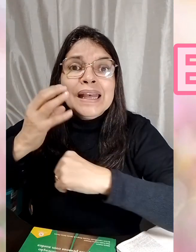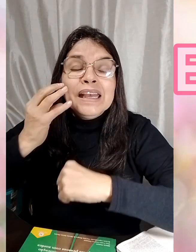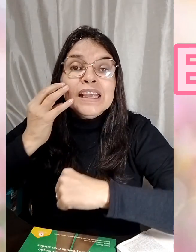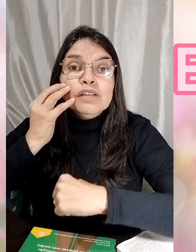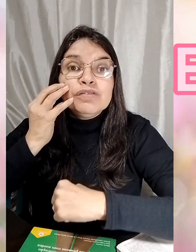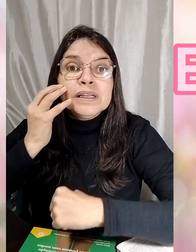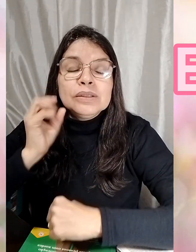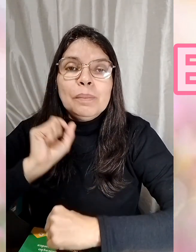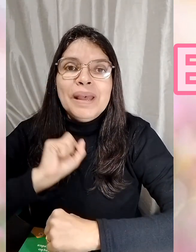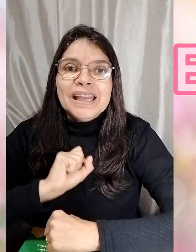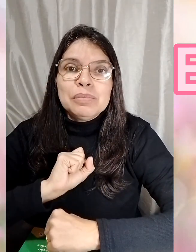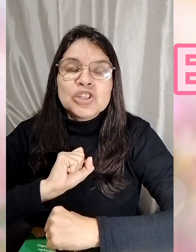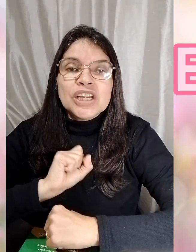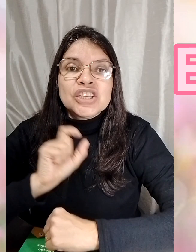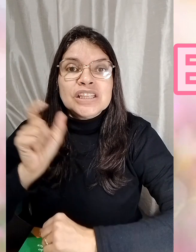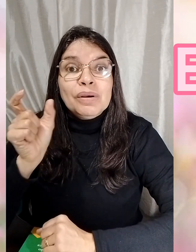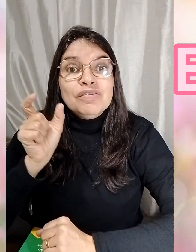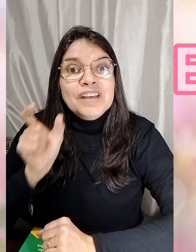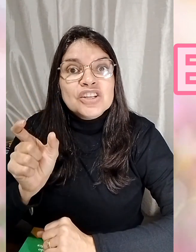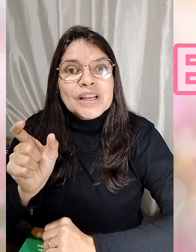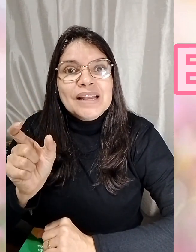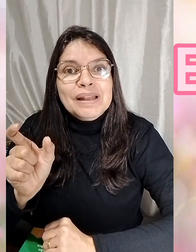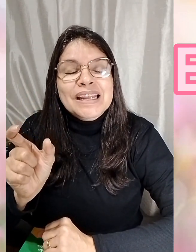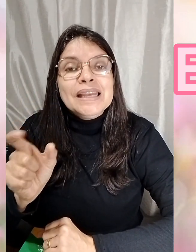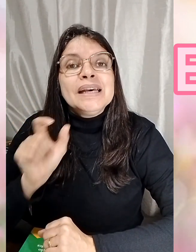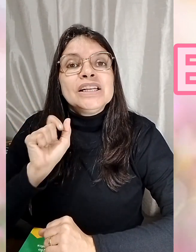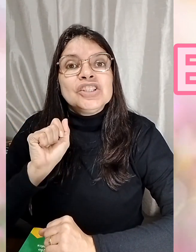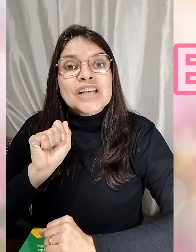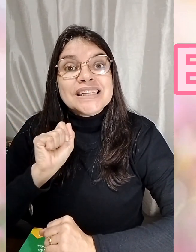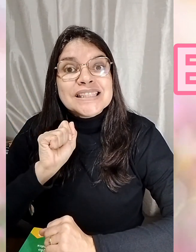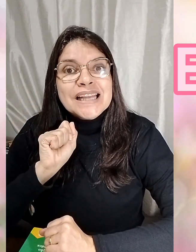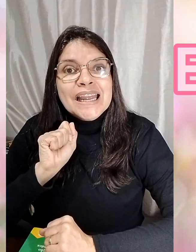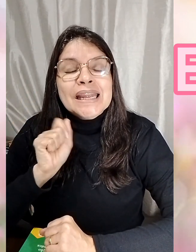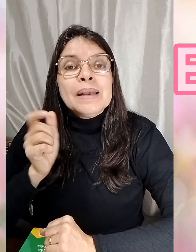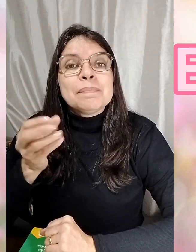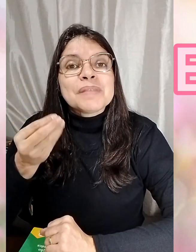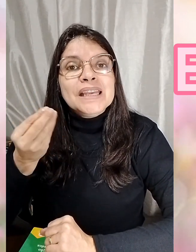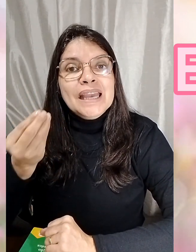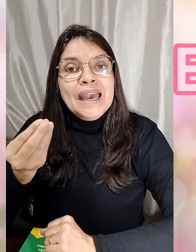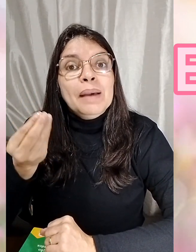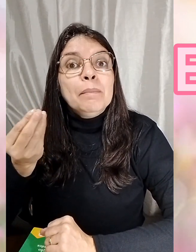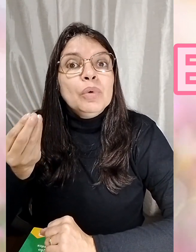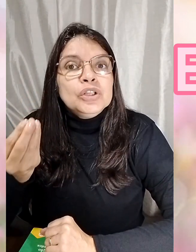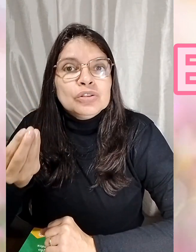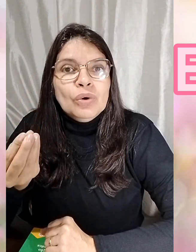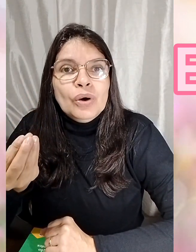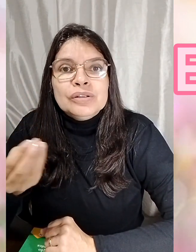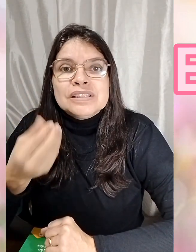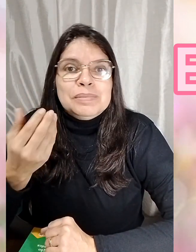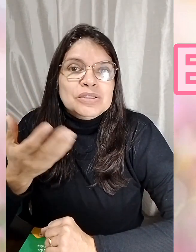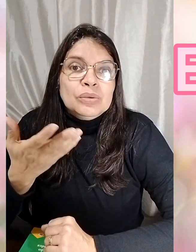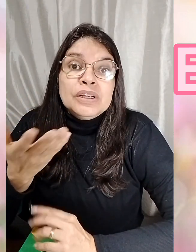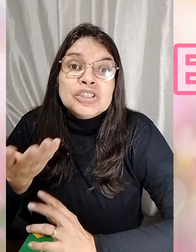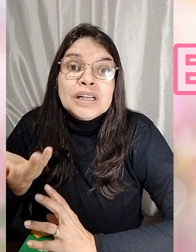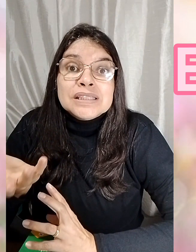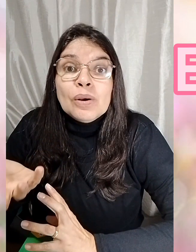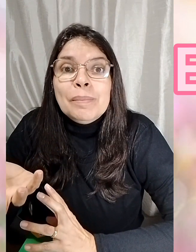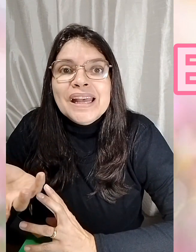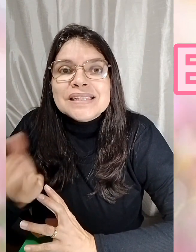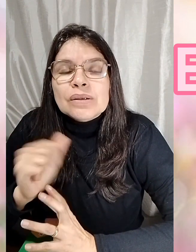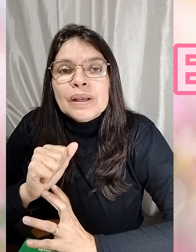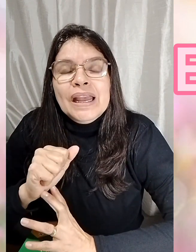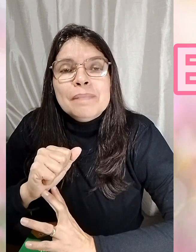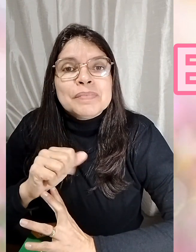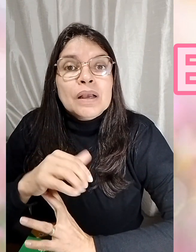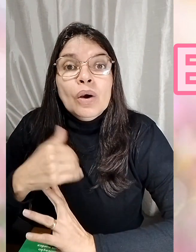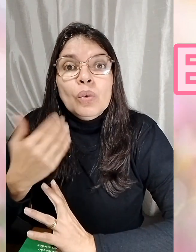Tá? Inflando bem a bochecha. Então, eu vejo aquilo ali, já sei que é muito gordo. Essa pessoa chega a ser